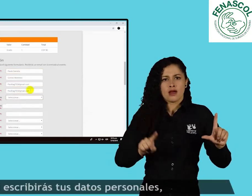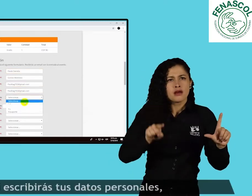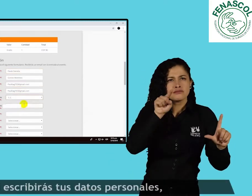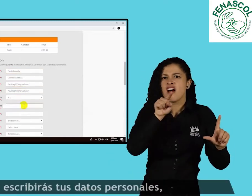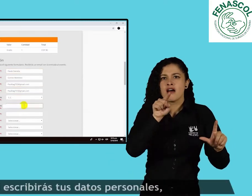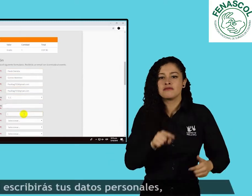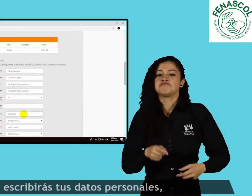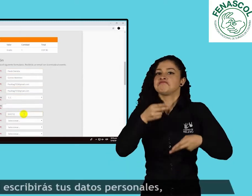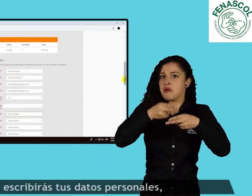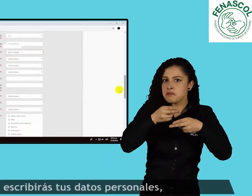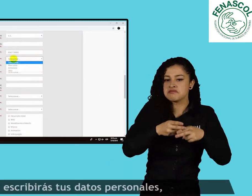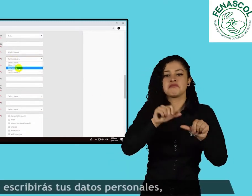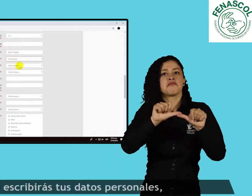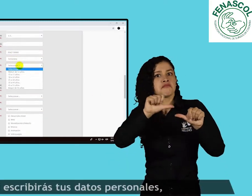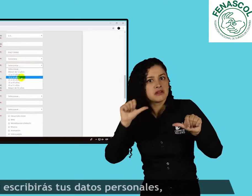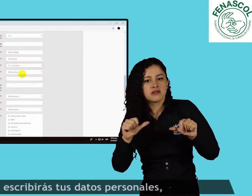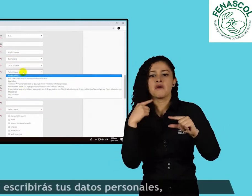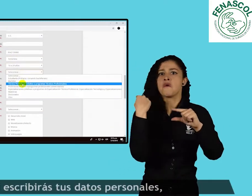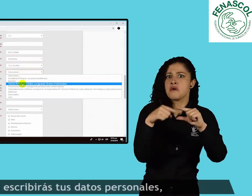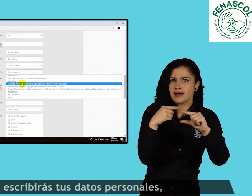Allí escribirás tus datos personales.